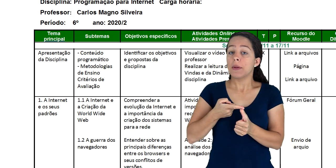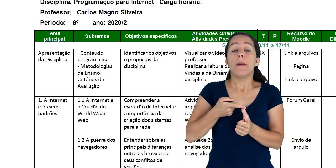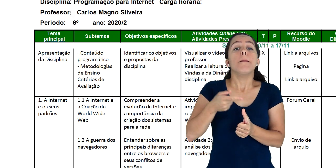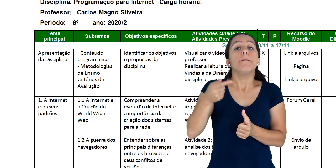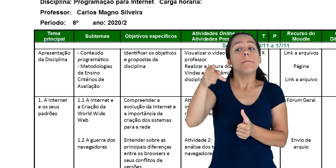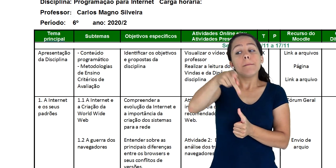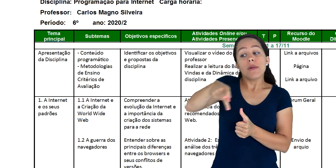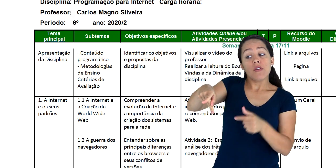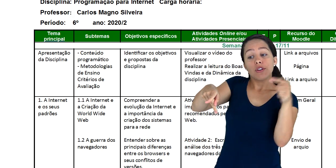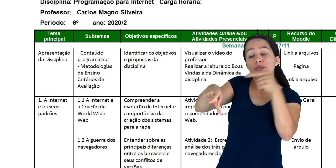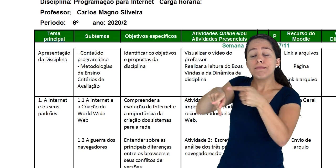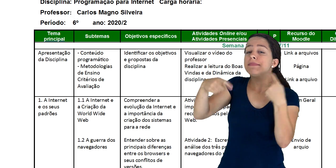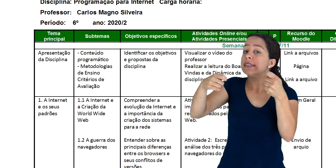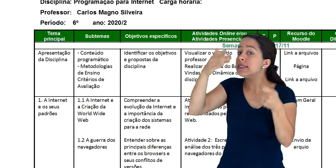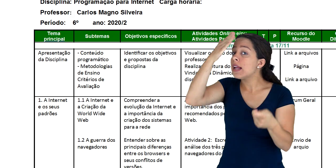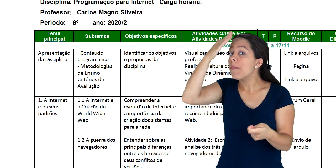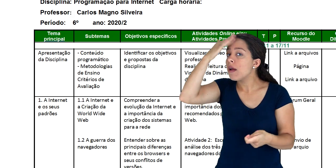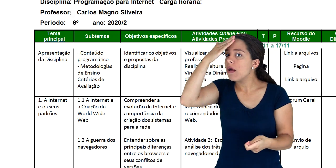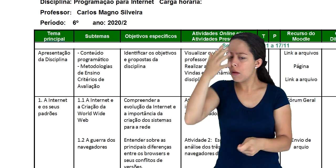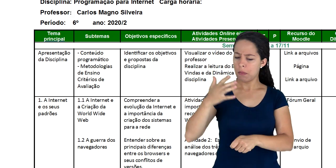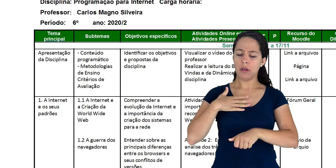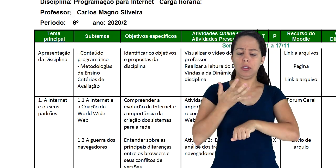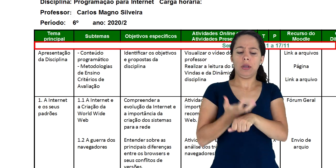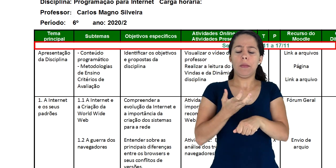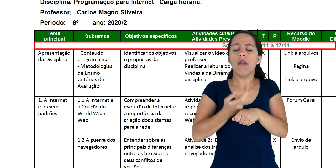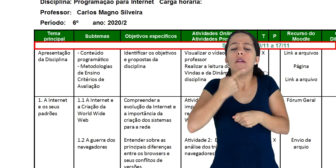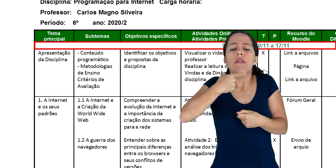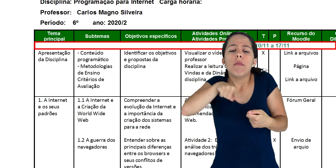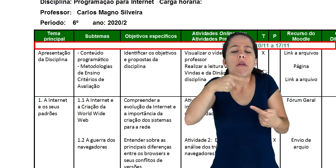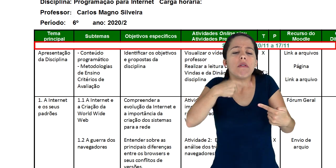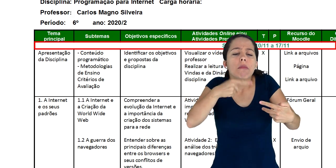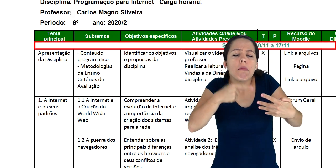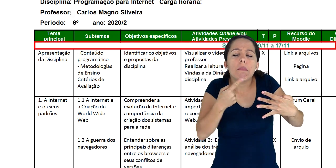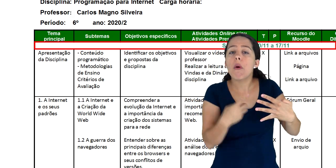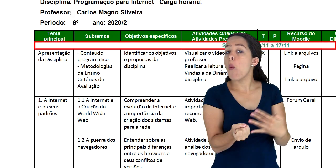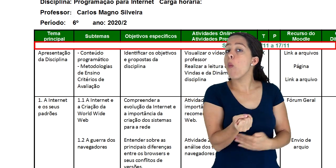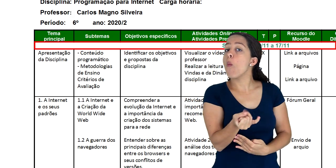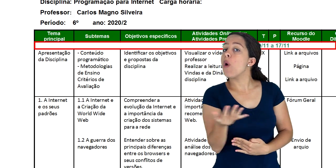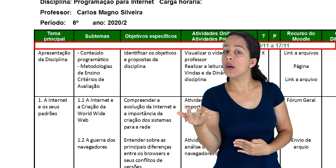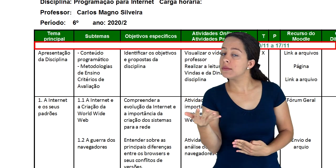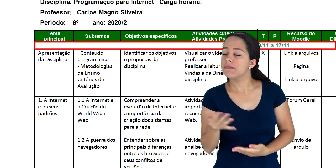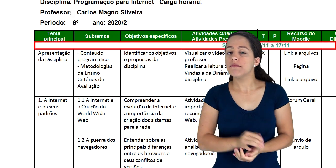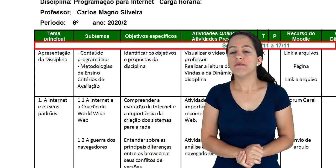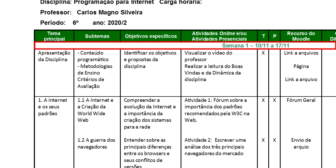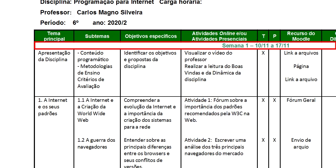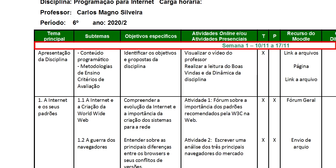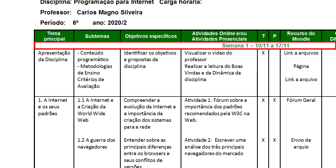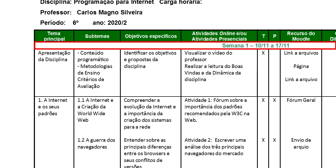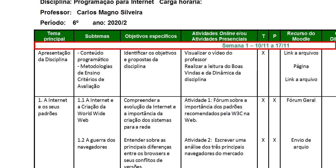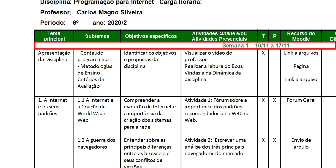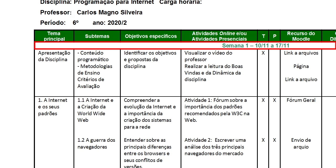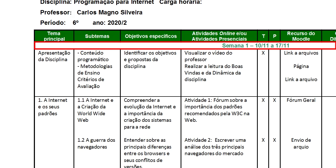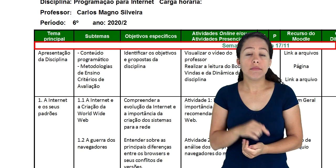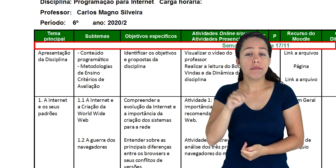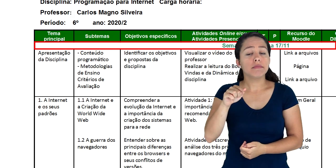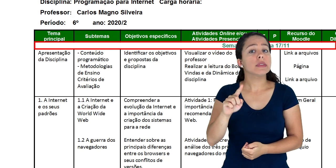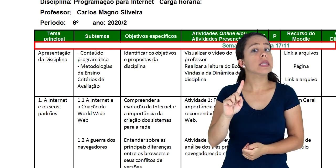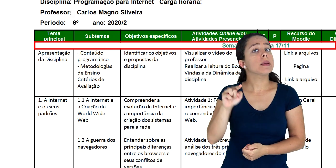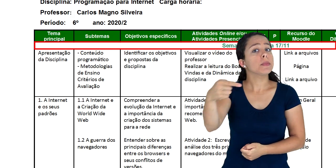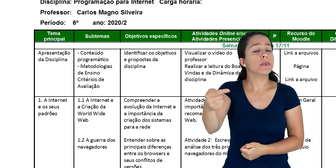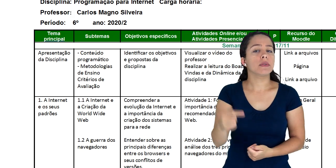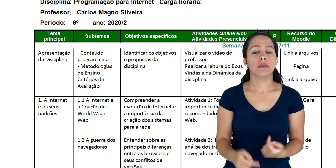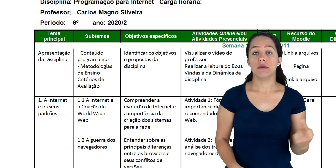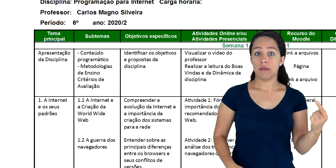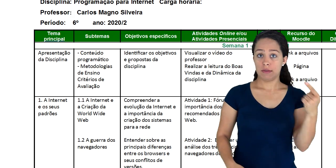Inicialmente, todo professor deve saber o número de semanas em que a disciplina será ofertada. Logo em seguida,